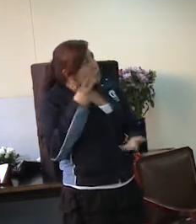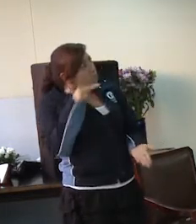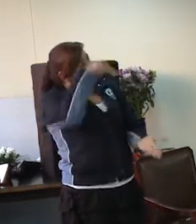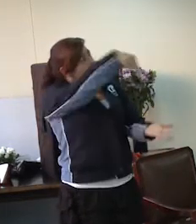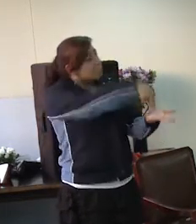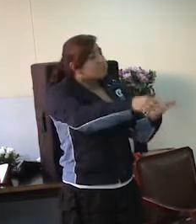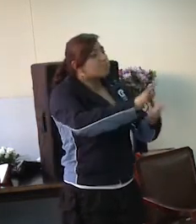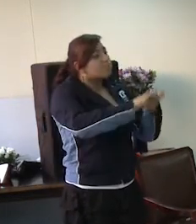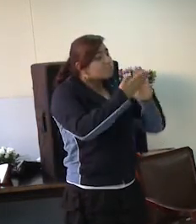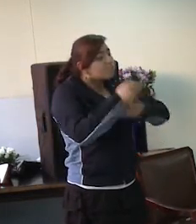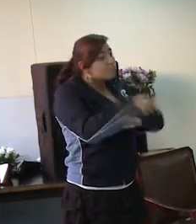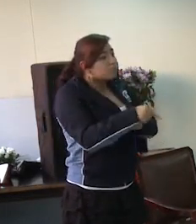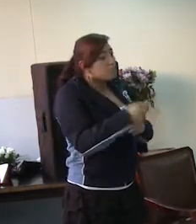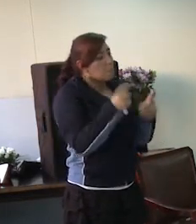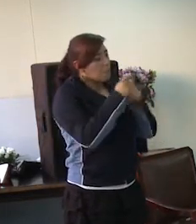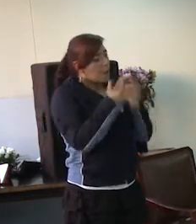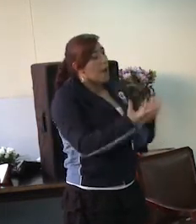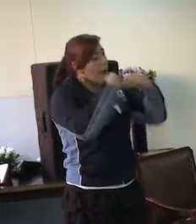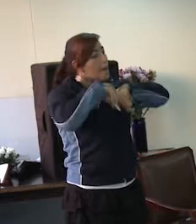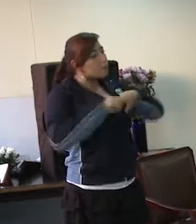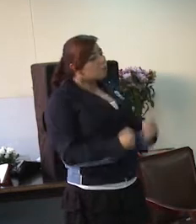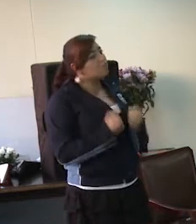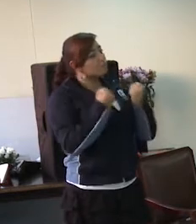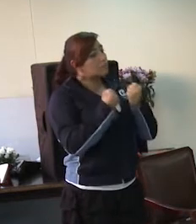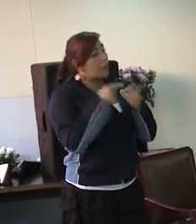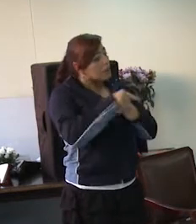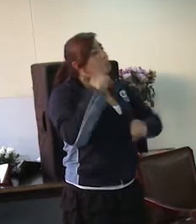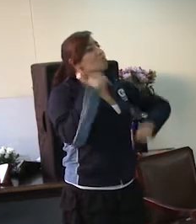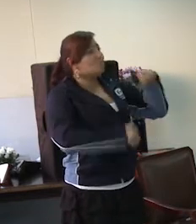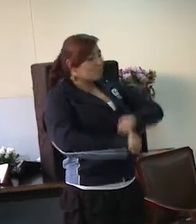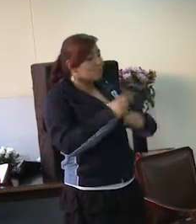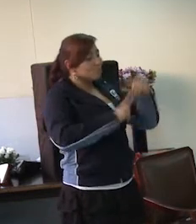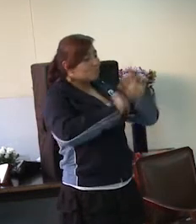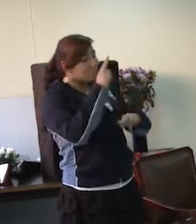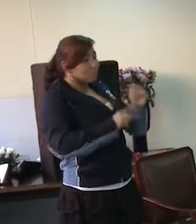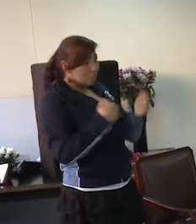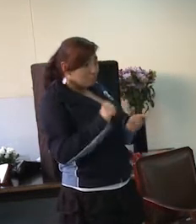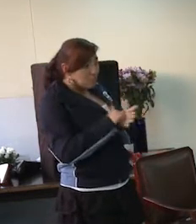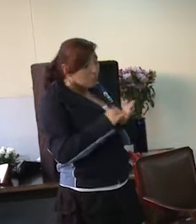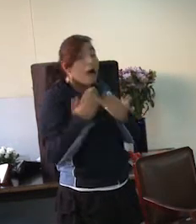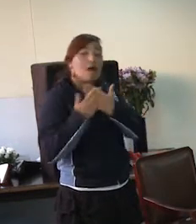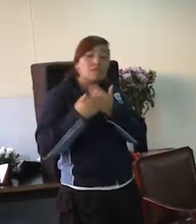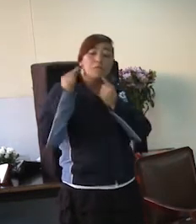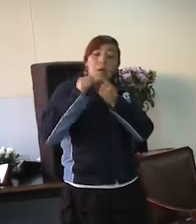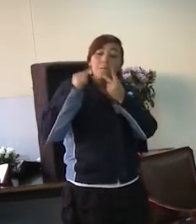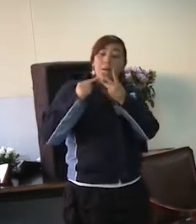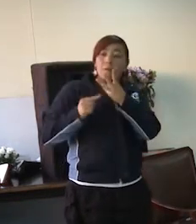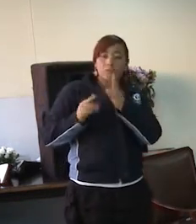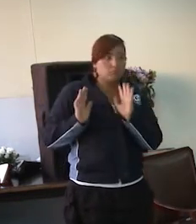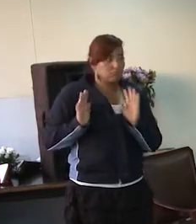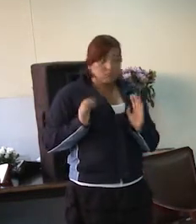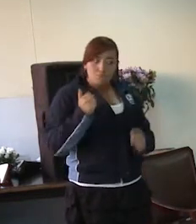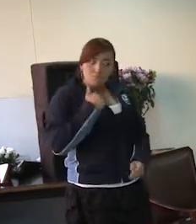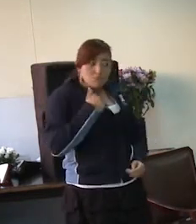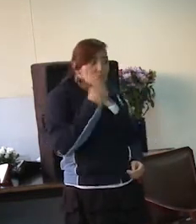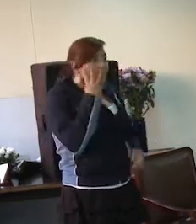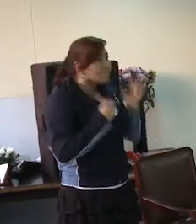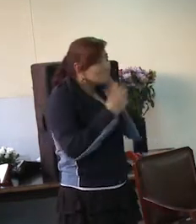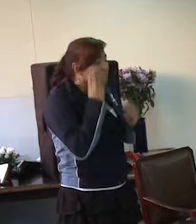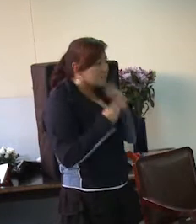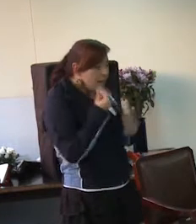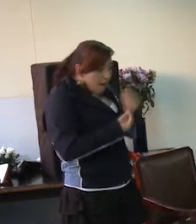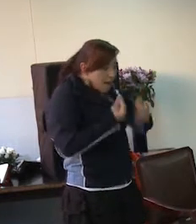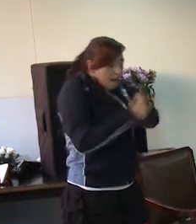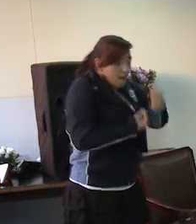su palabra, empoderarse y hacerlo posible. Es una construcción que no tiene receta, que se hace en lo cotidiano, en